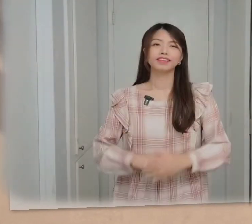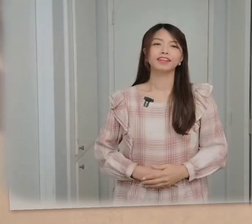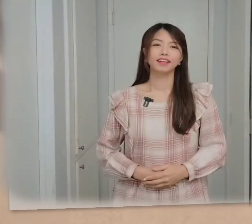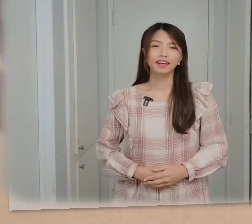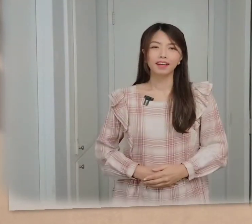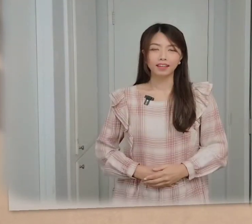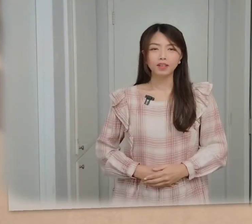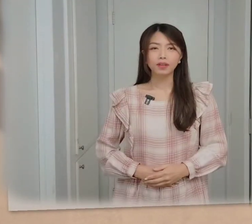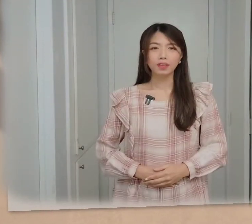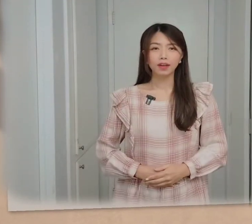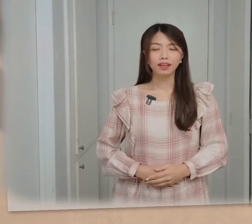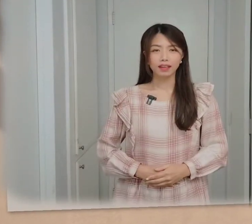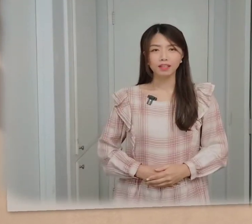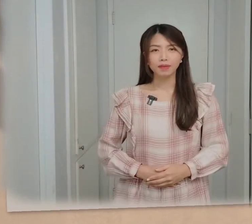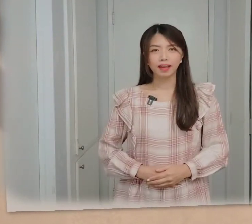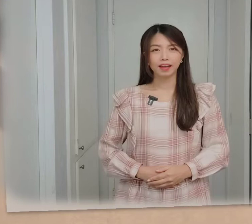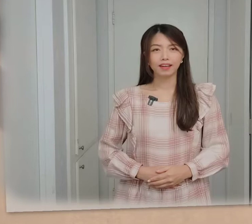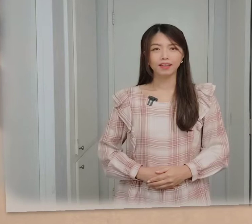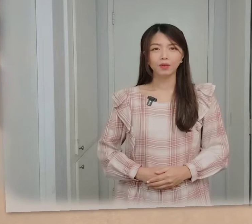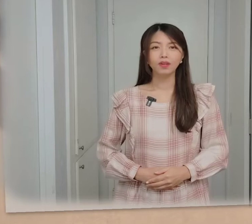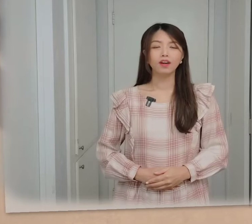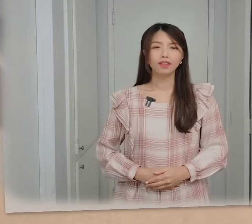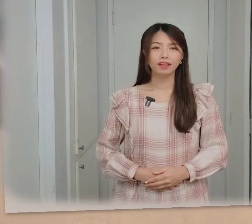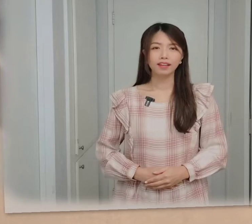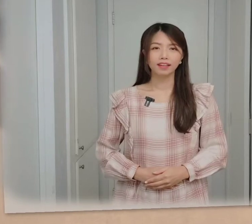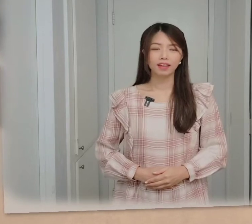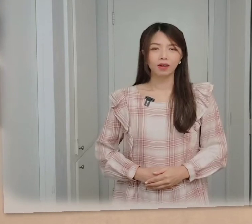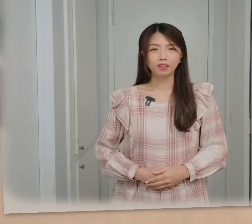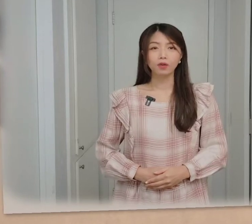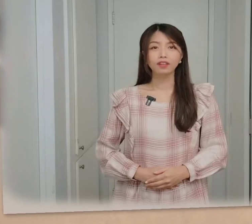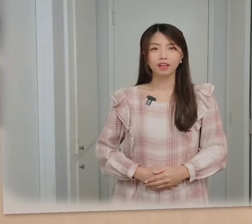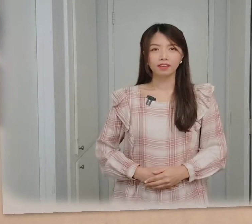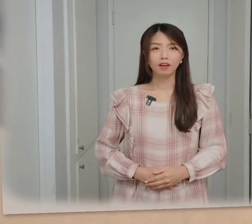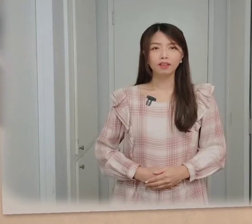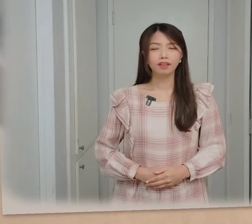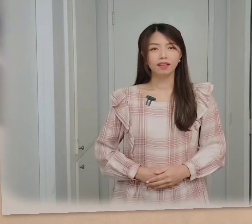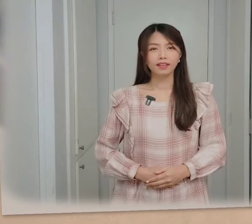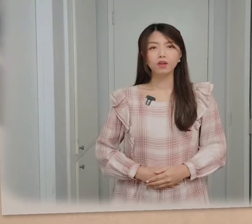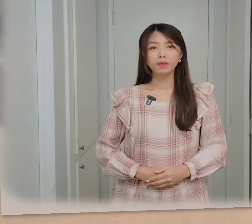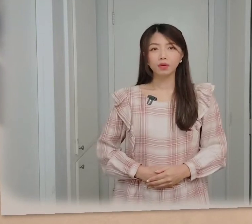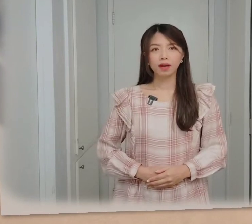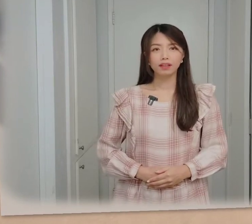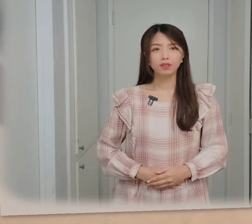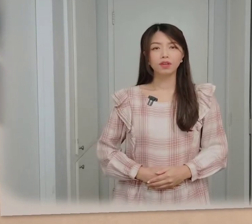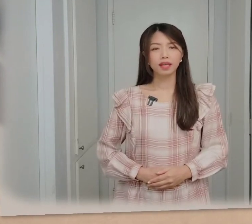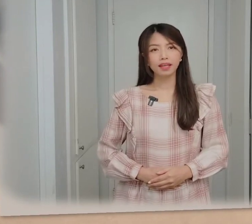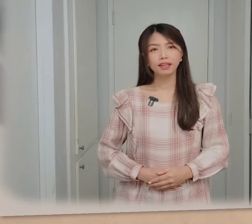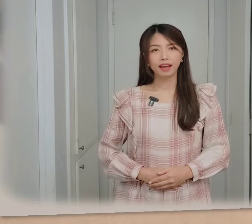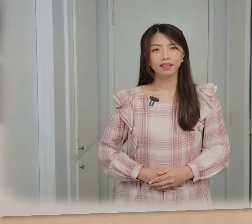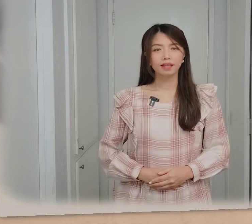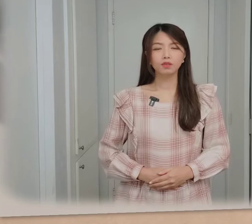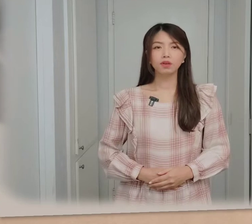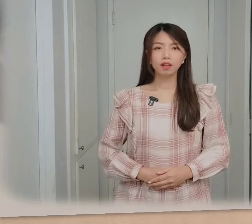안녕하세요. 아티주어 채널의 다이앤입니다. 오늘 영상은 어제 올려드렸던 세움이라고 하는 수어